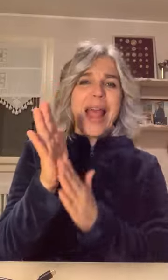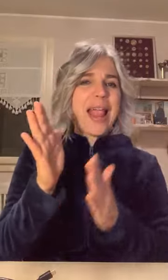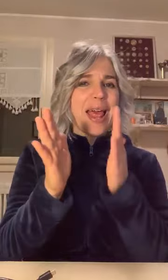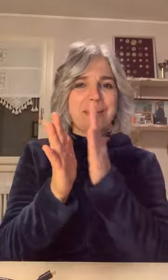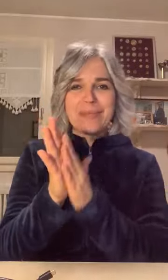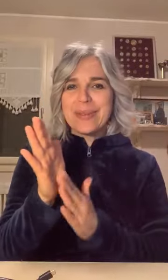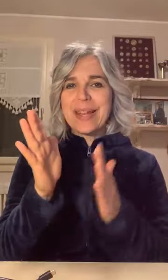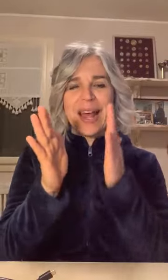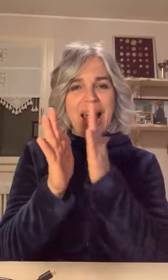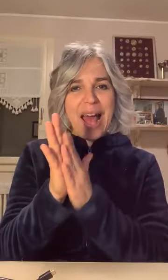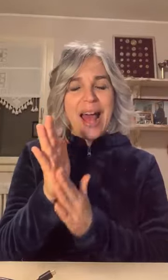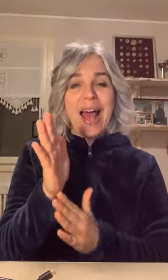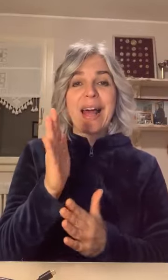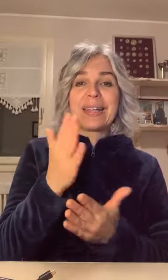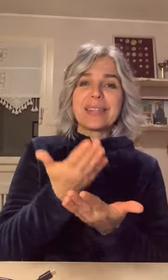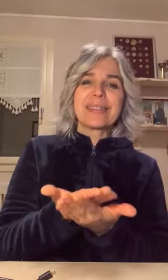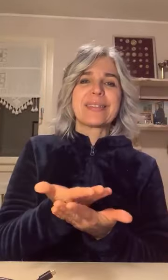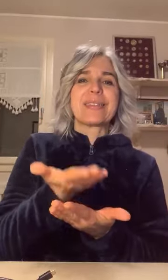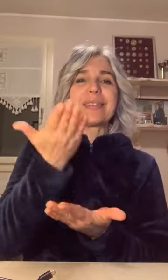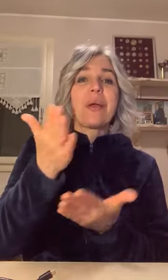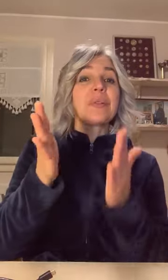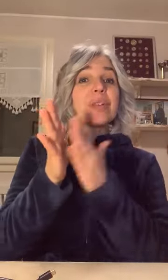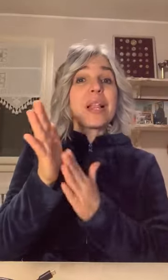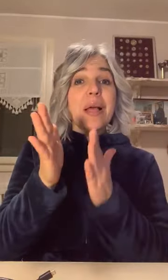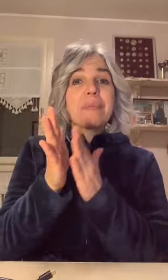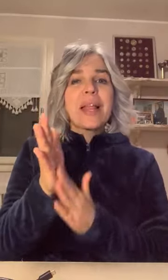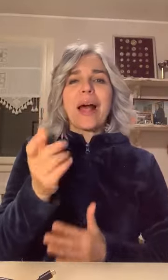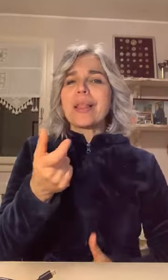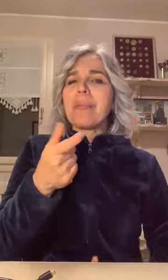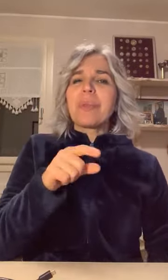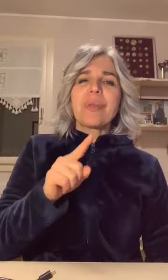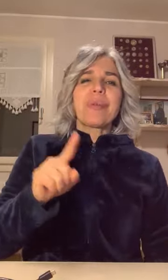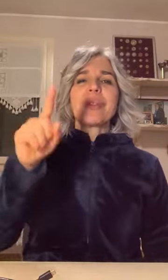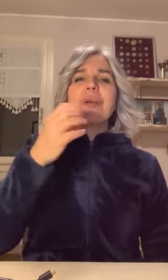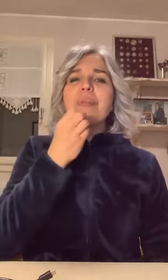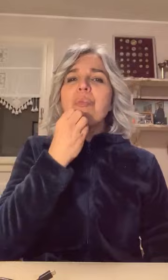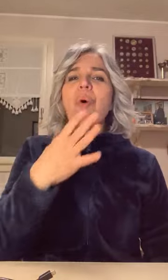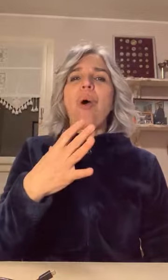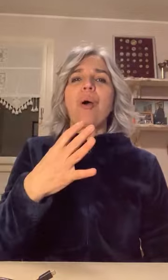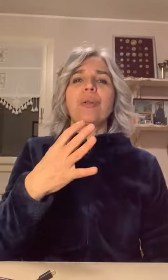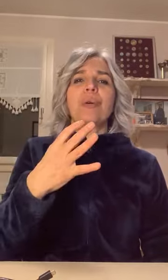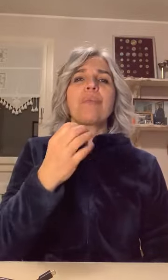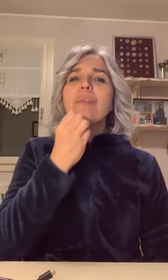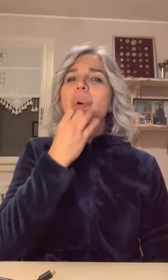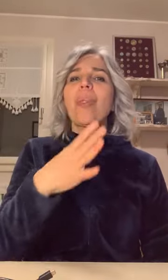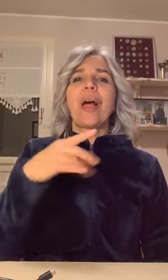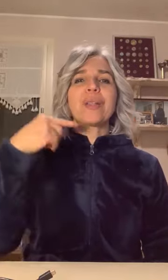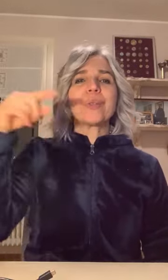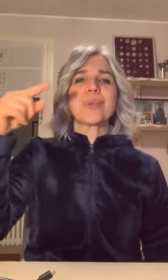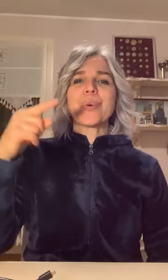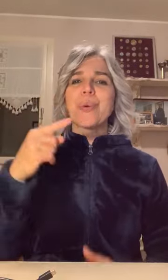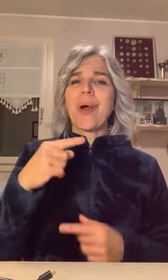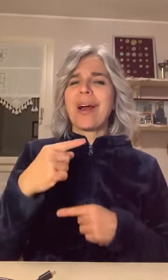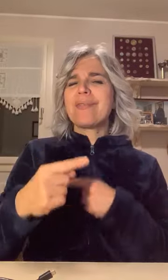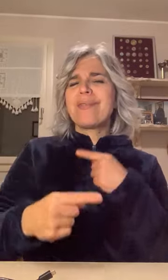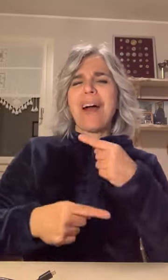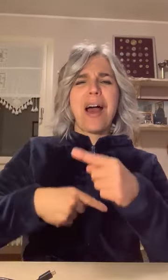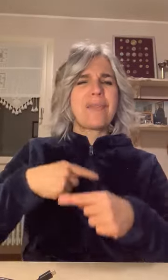bontà dura in eterno, cioè nelle situazioni difficili, nei momenti difficili. Noi quando tutto